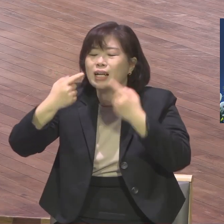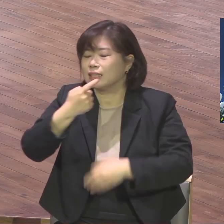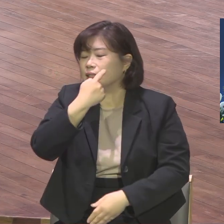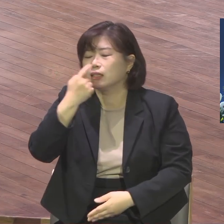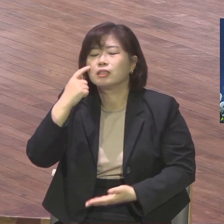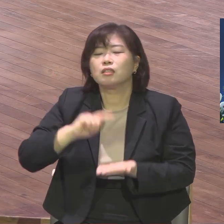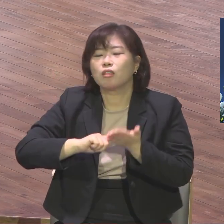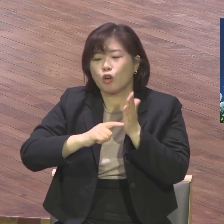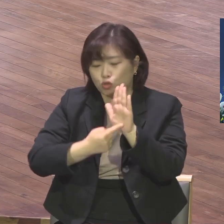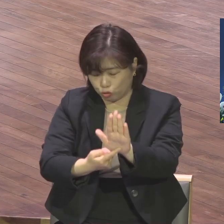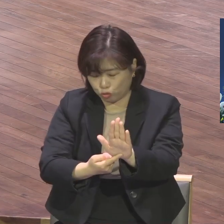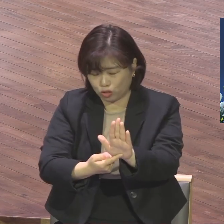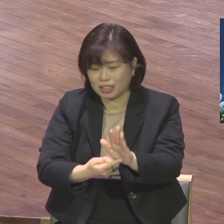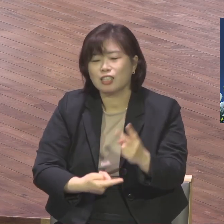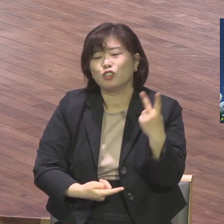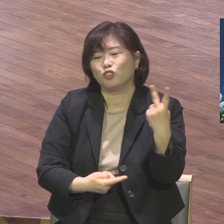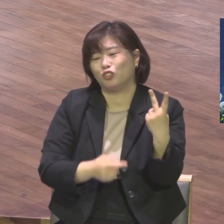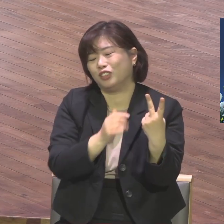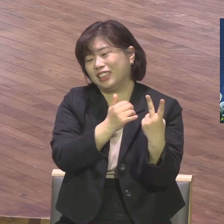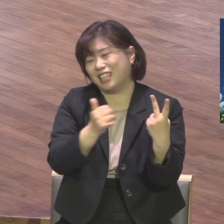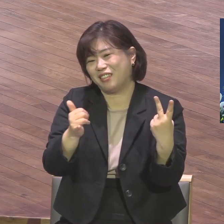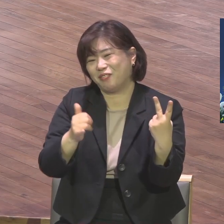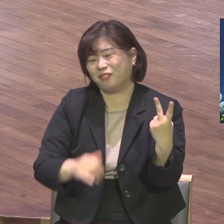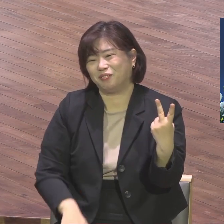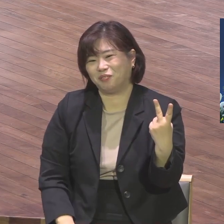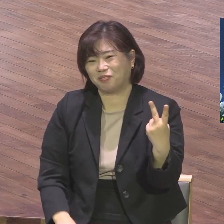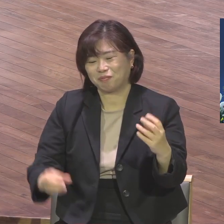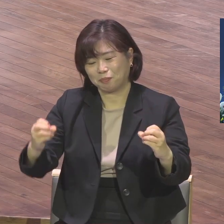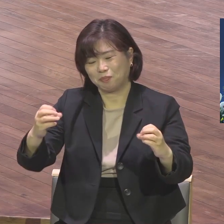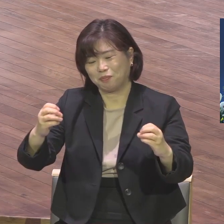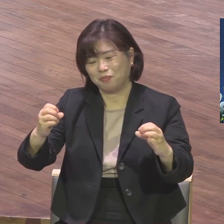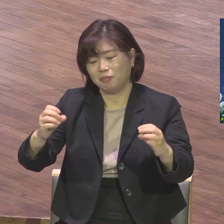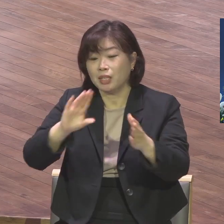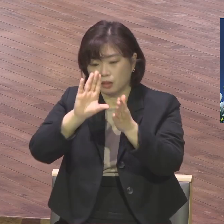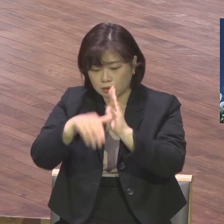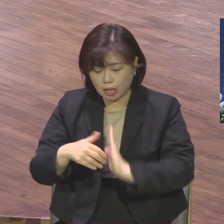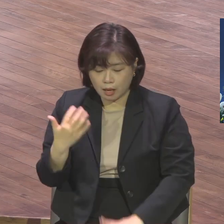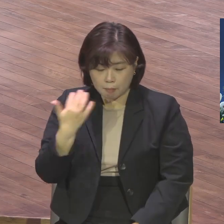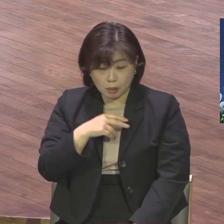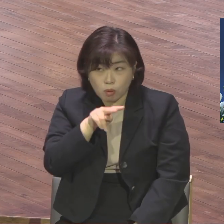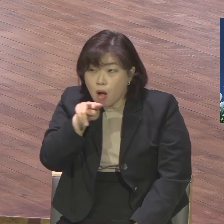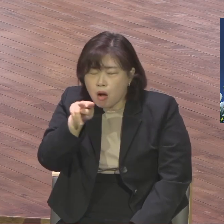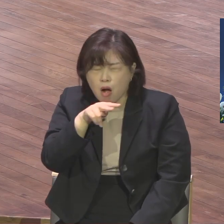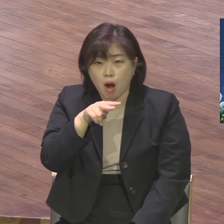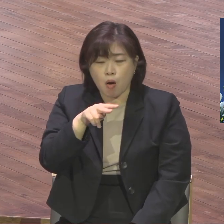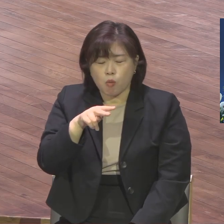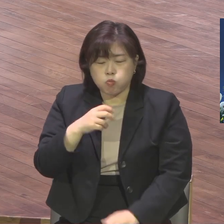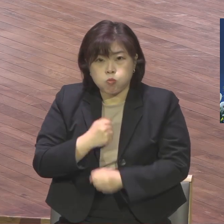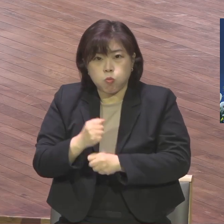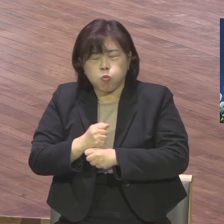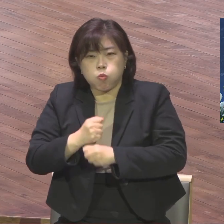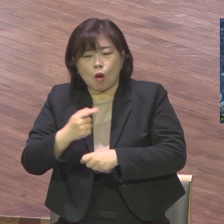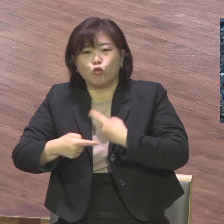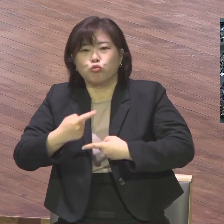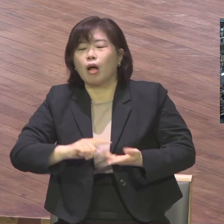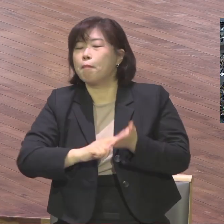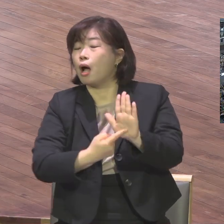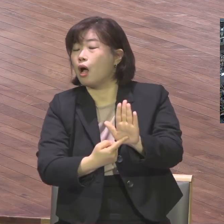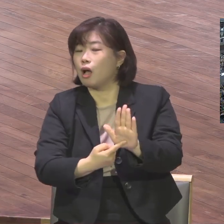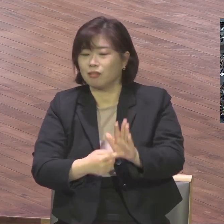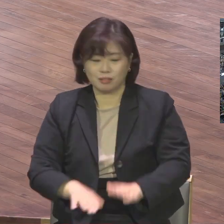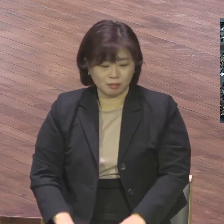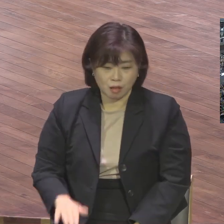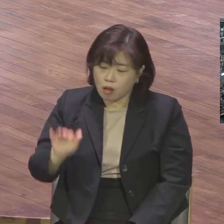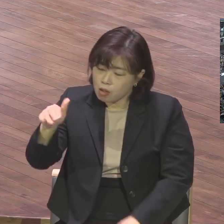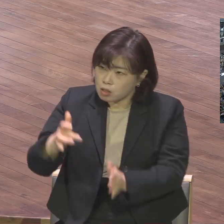인물들이었어요. 그런데 이런 영적 의미를 발견하지 못한 베드로가 또 돌출 발언을 합니다. 5절입니다. 베드로가